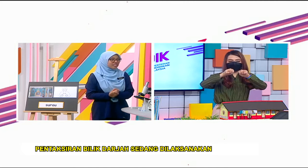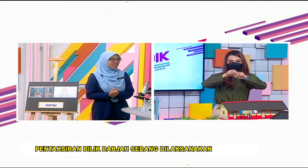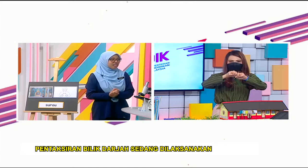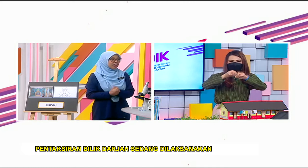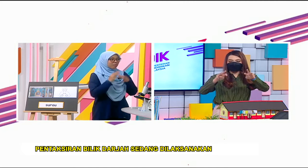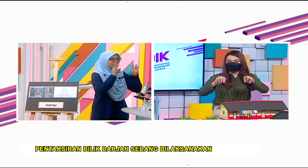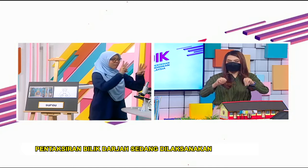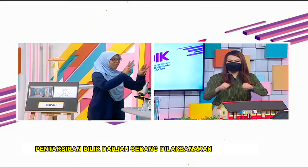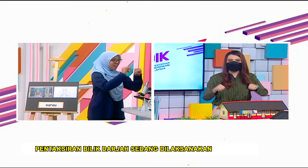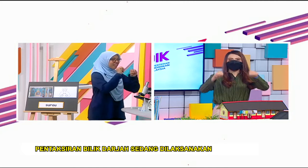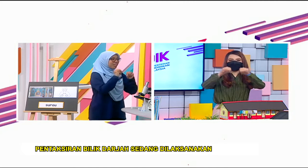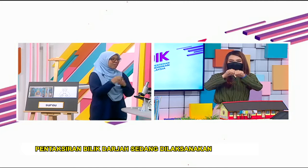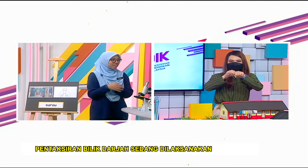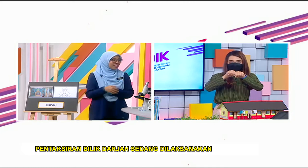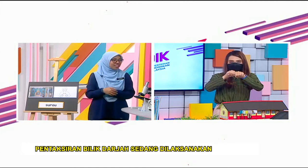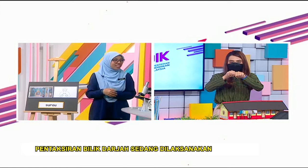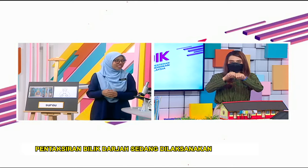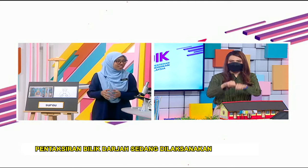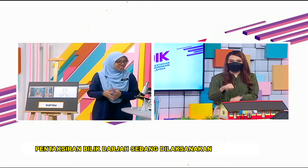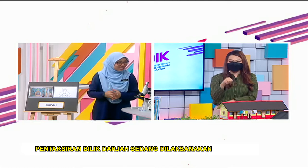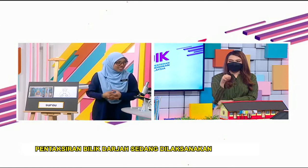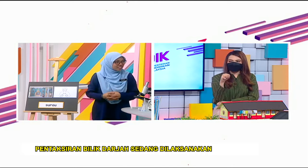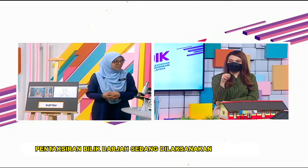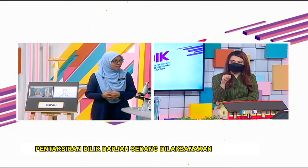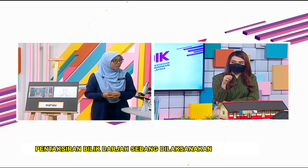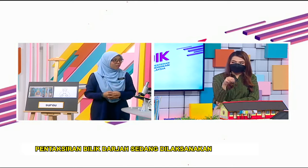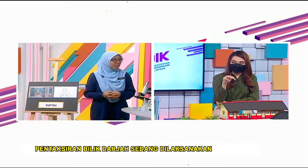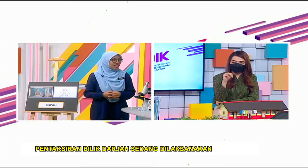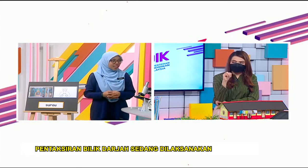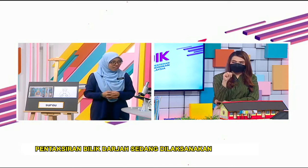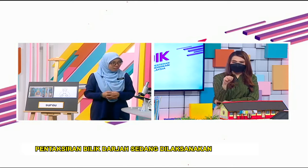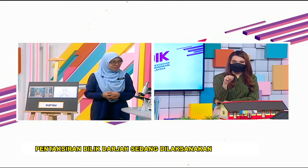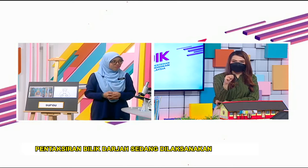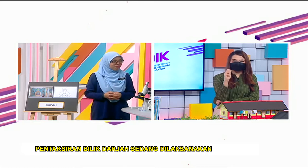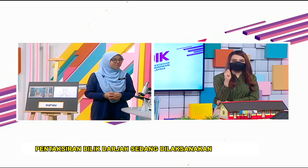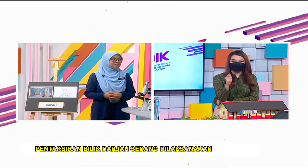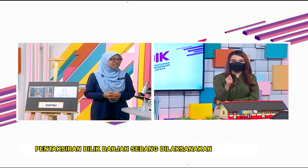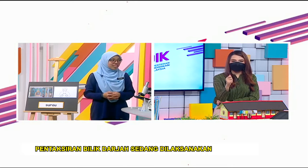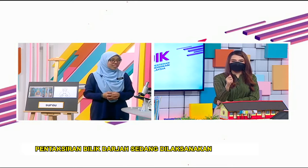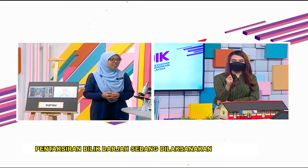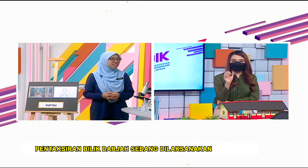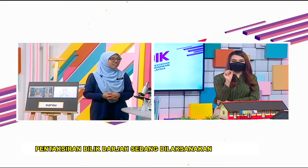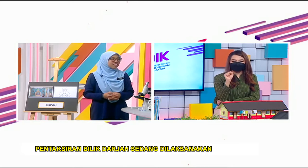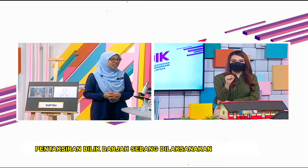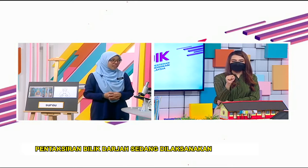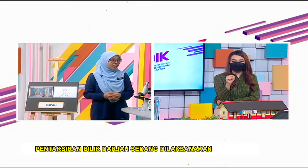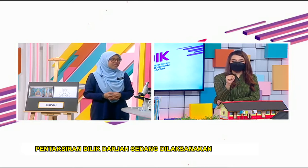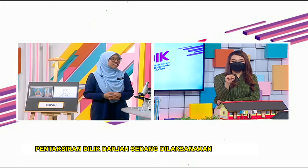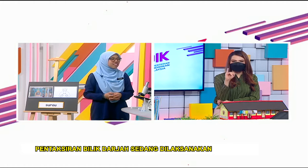Masjid. Salah. Masjid. Betul. Kalau masjid, ejaan dia? M. M. A. S.